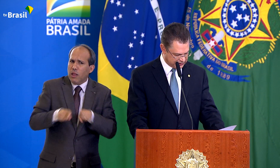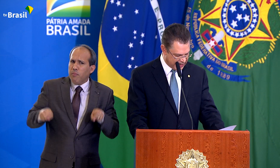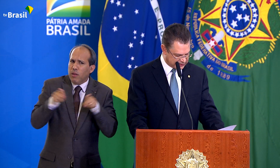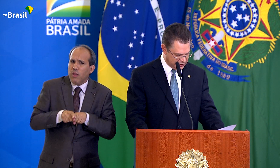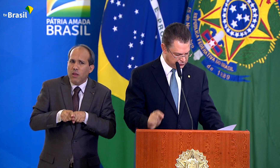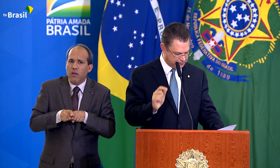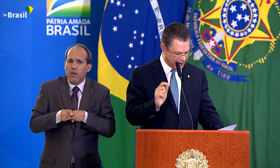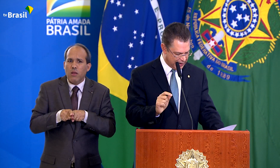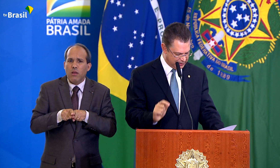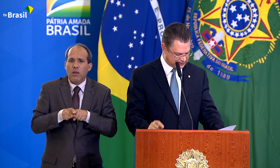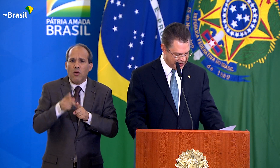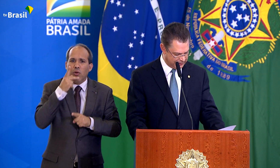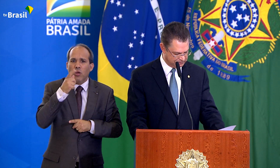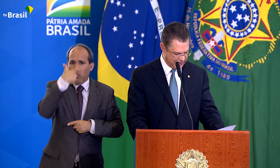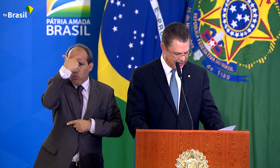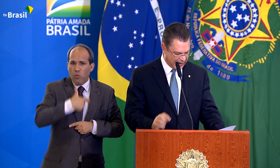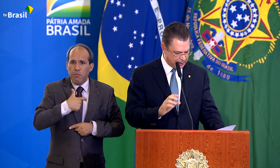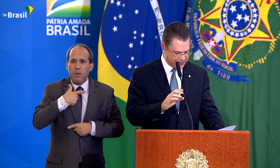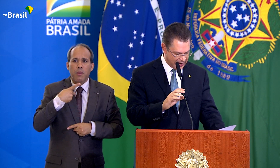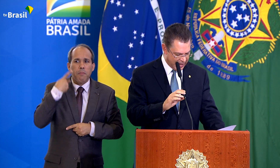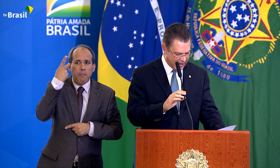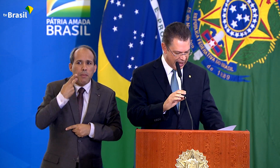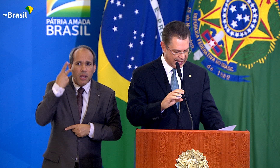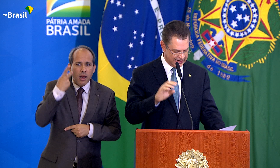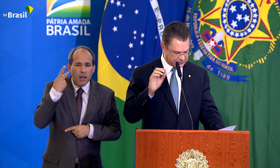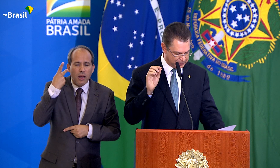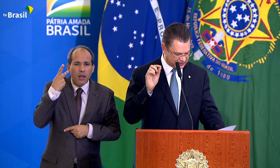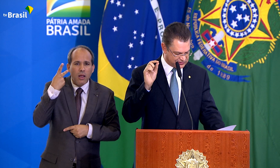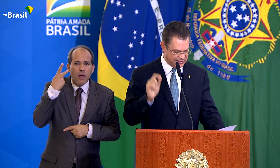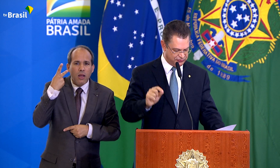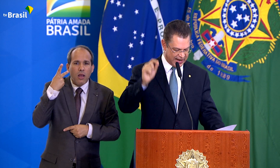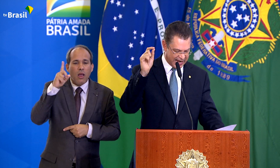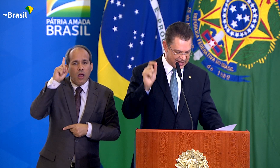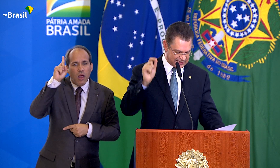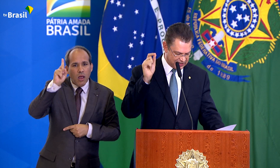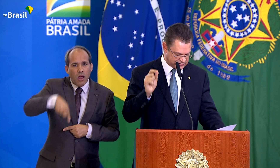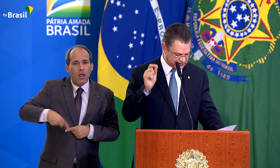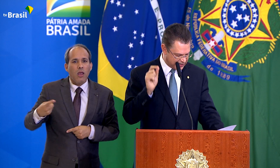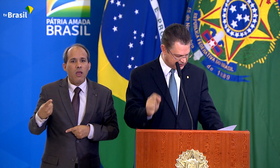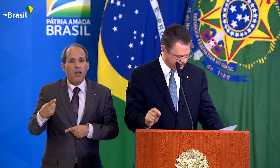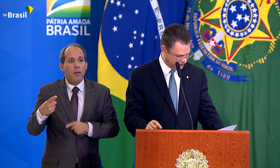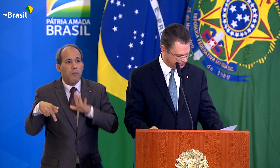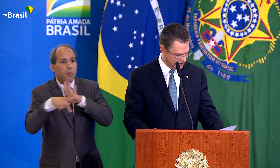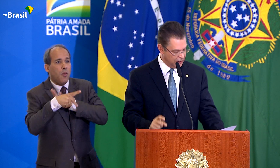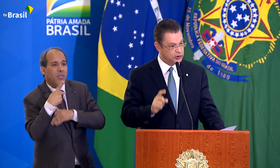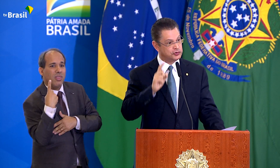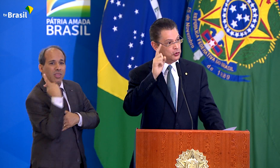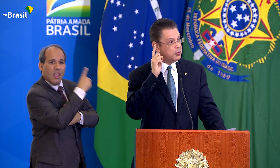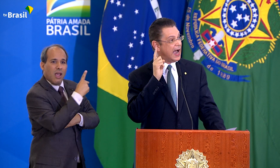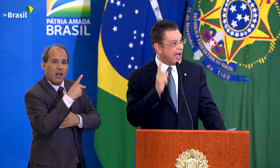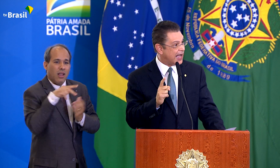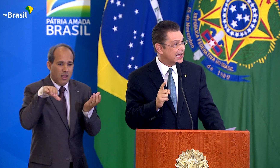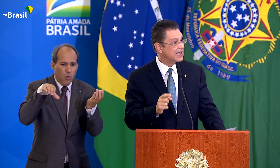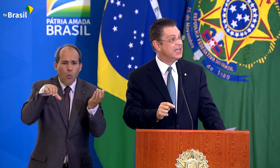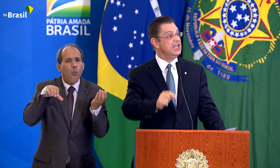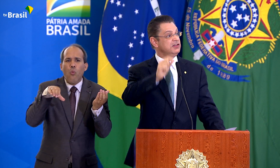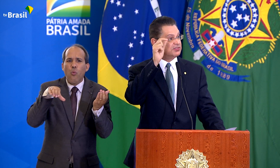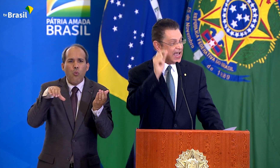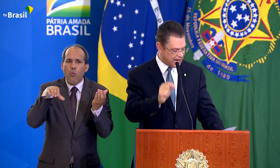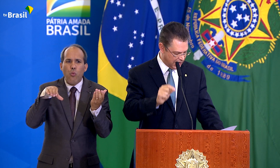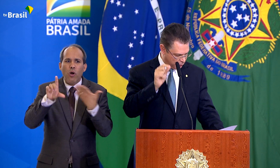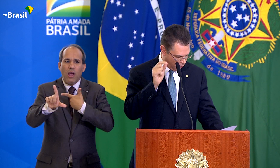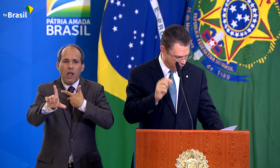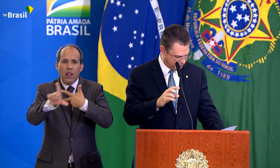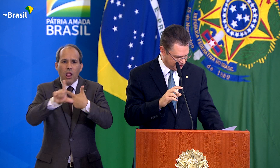em se tratando de parlamentar cabe a respectiva casa Legislativa julgar